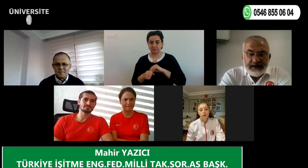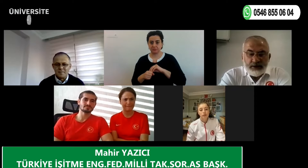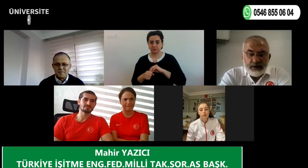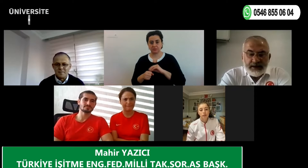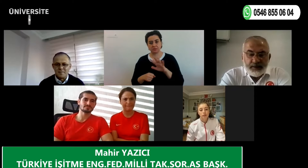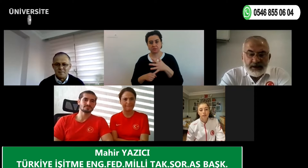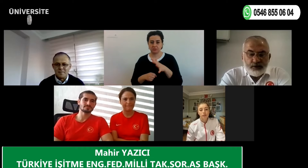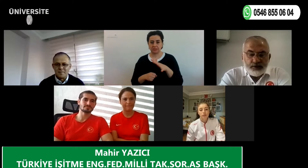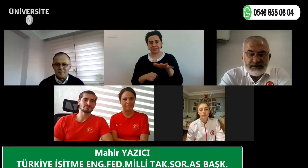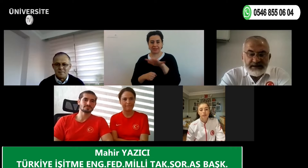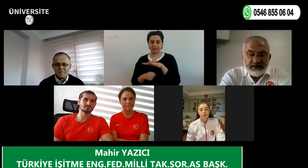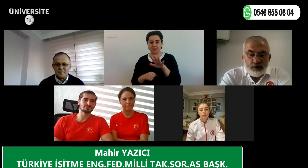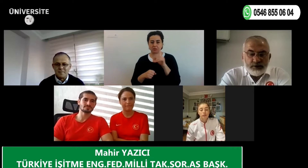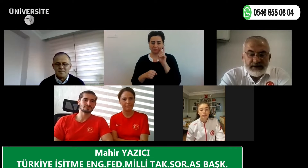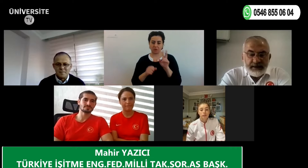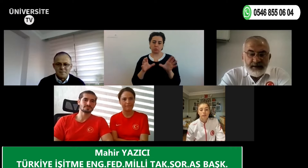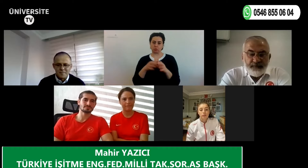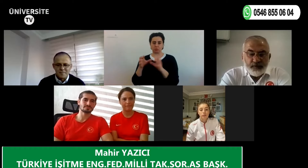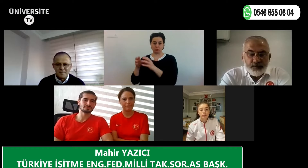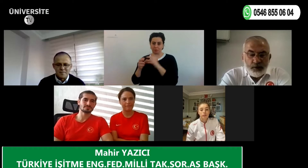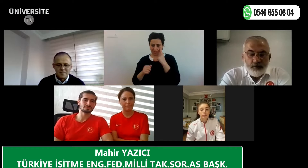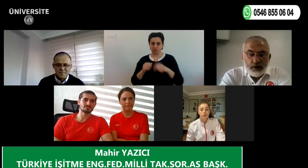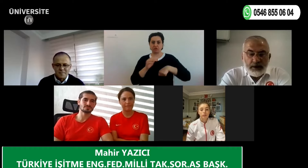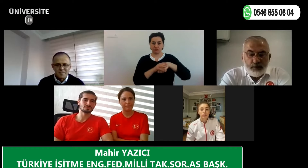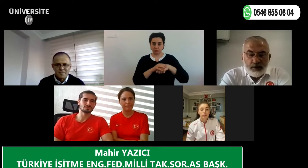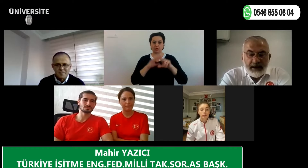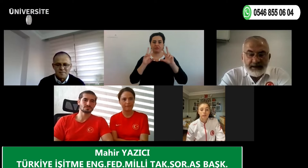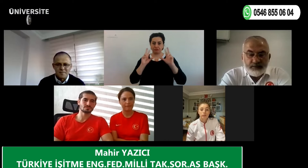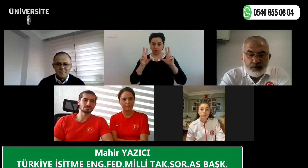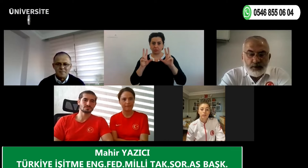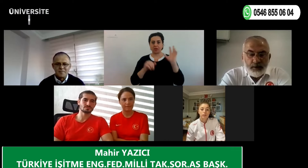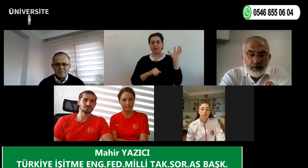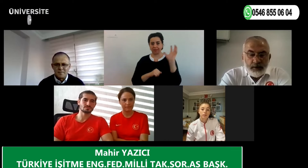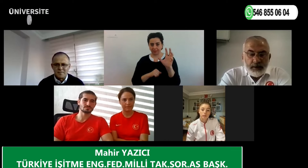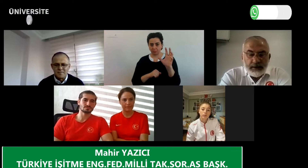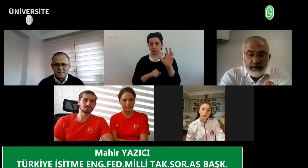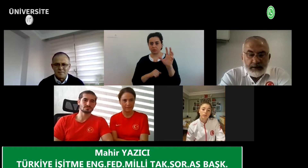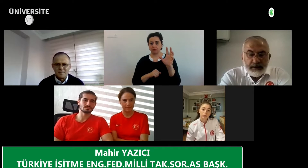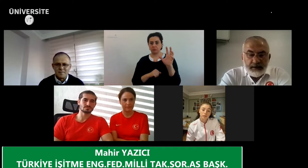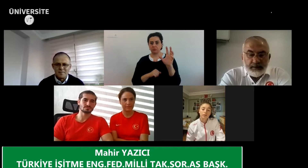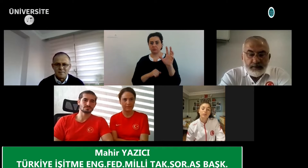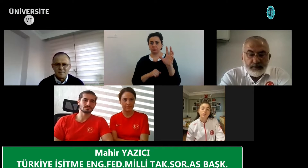şöyle genel olarak bir kategorize edecek olursak futbol, voleybol, handbol,